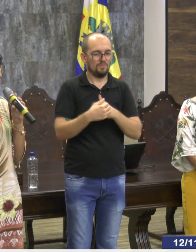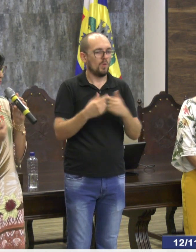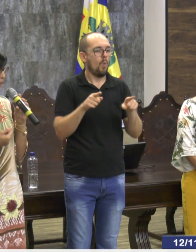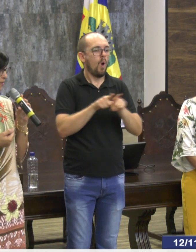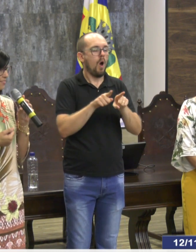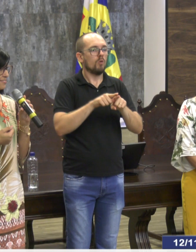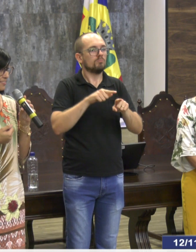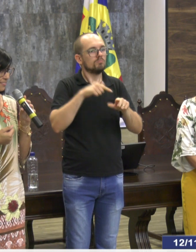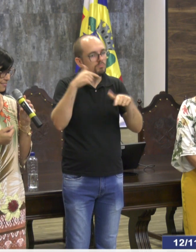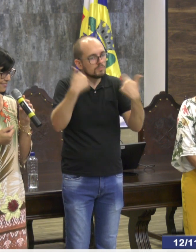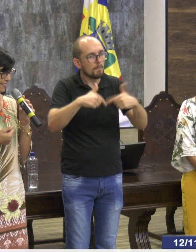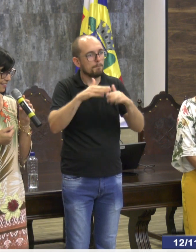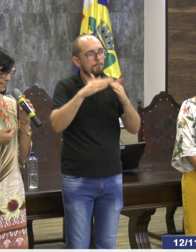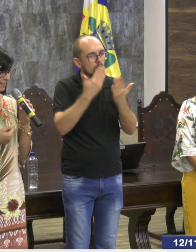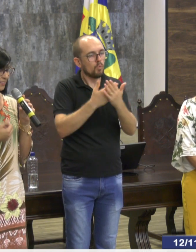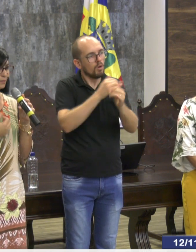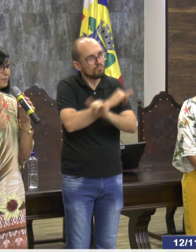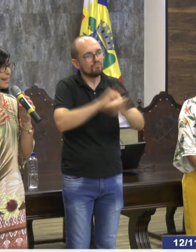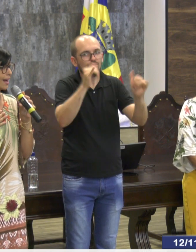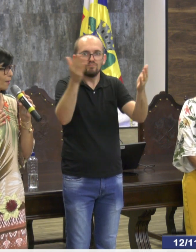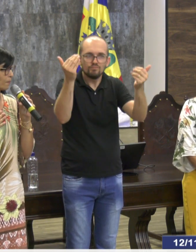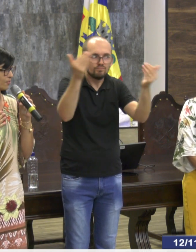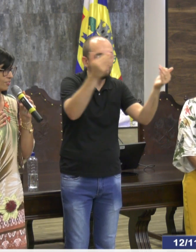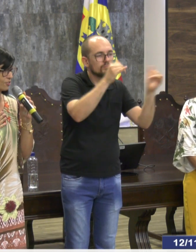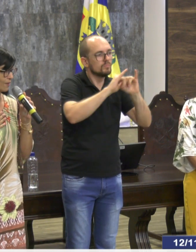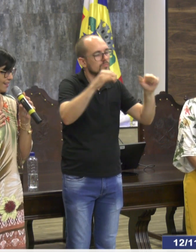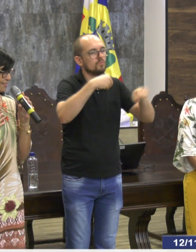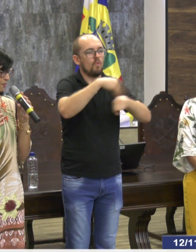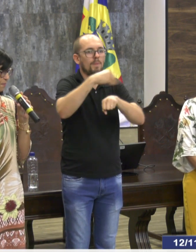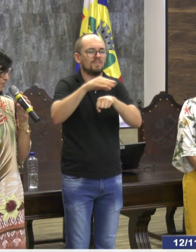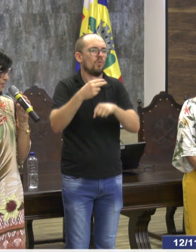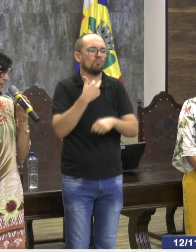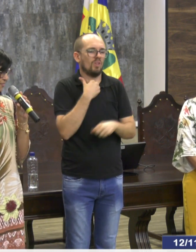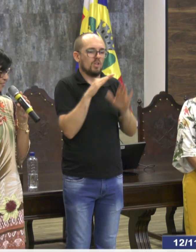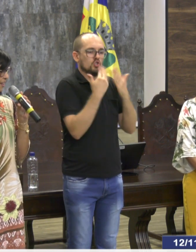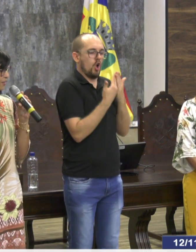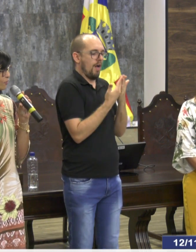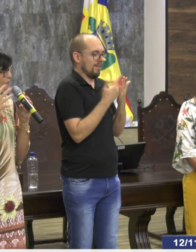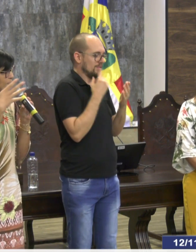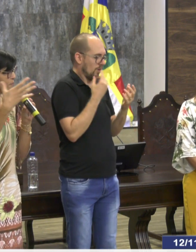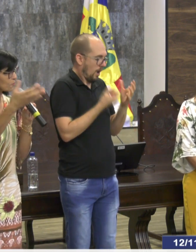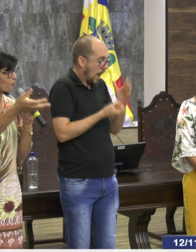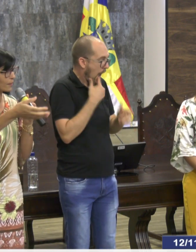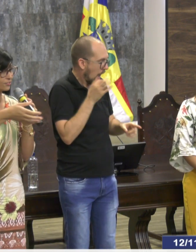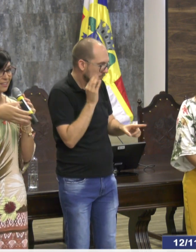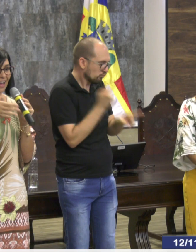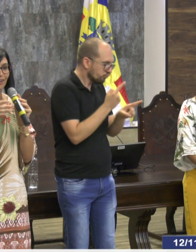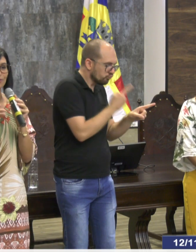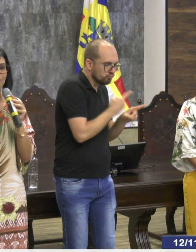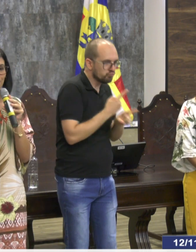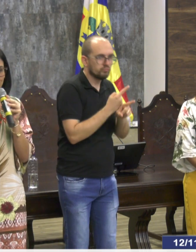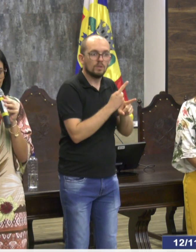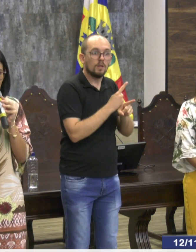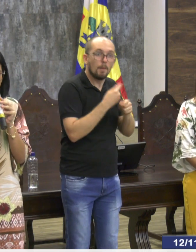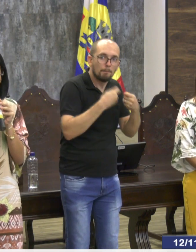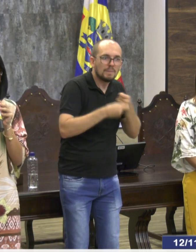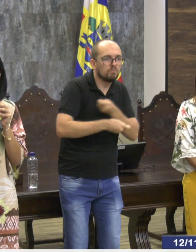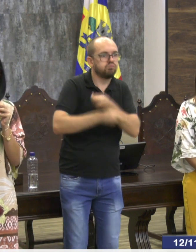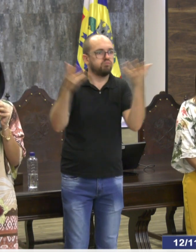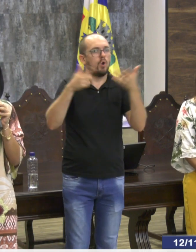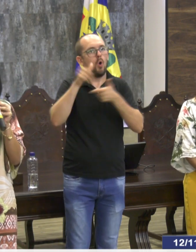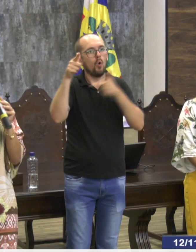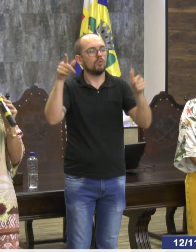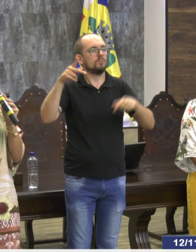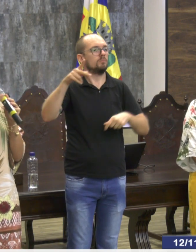da escola dizendo assim, não dá para a gente guardar só para a gente. Nós precisamos compartilhar com os nossos